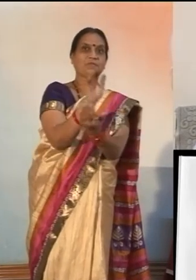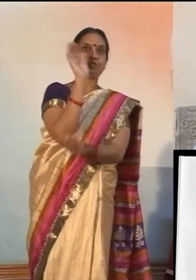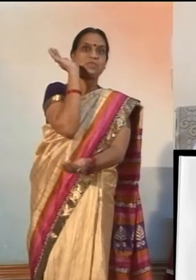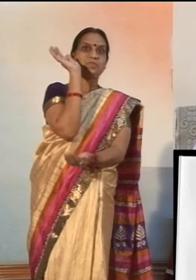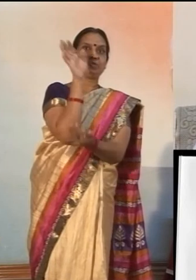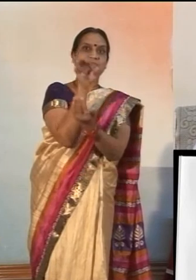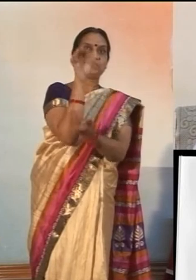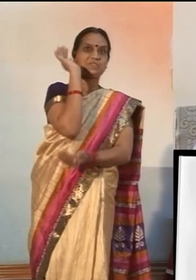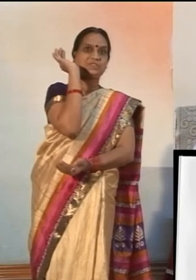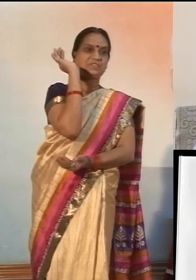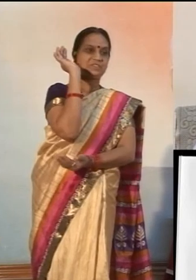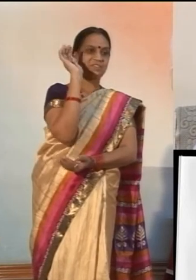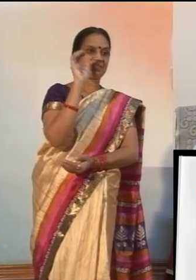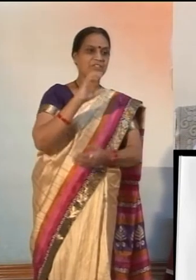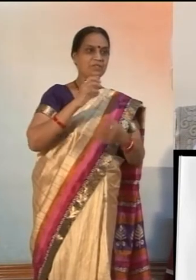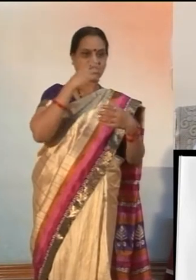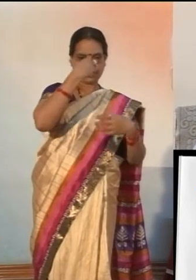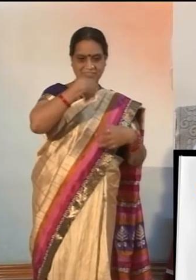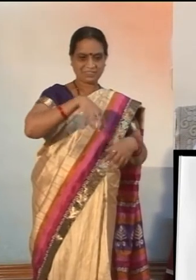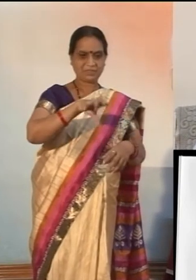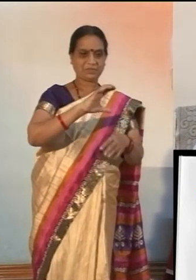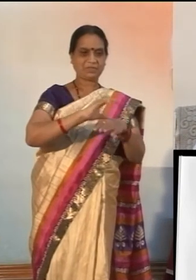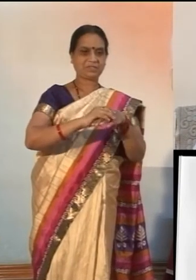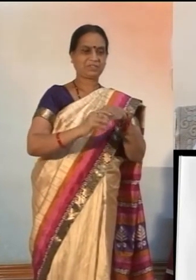क्योंकि उसने सूंड को छुआ था।